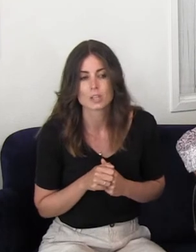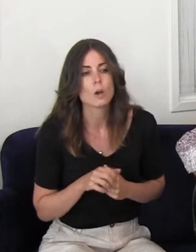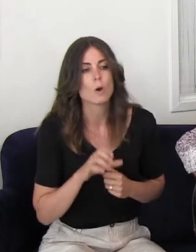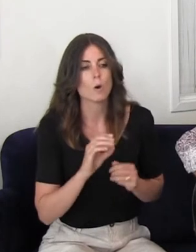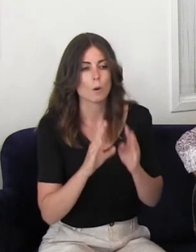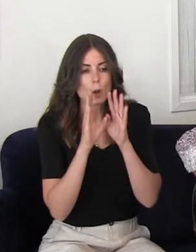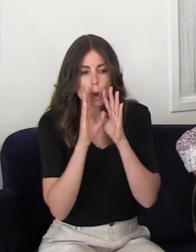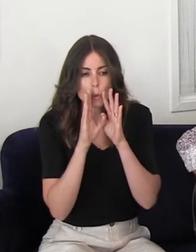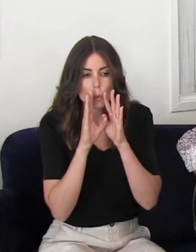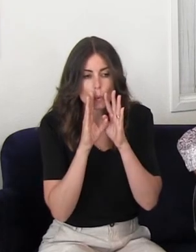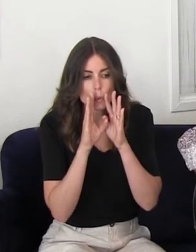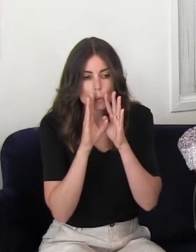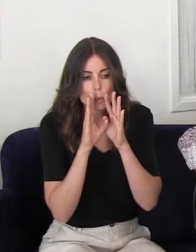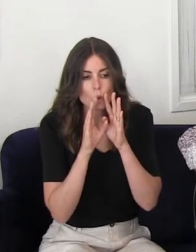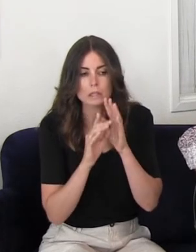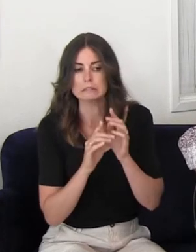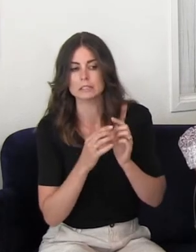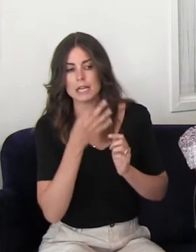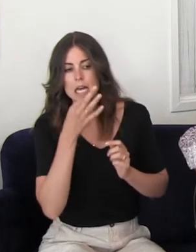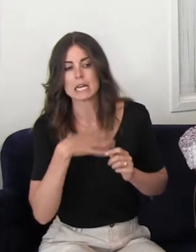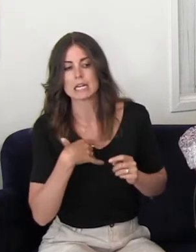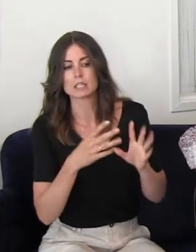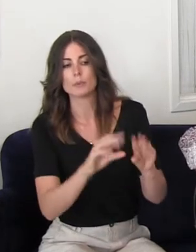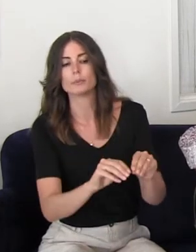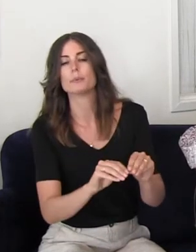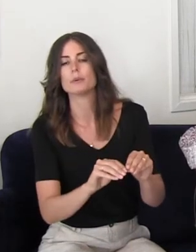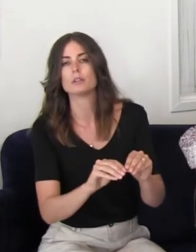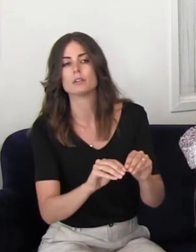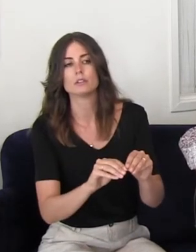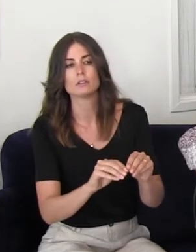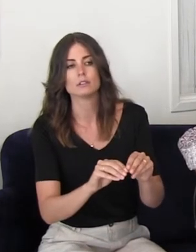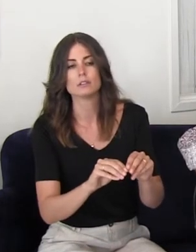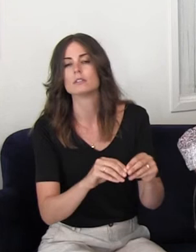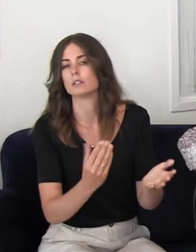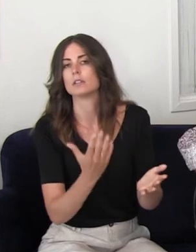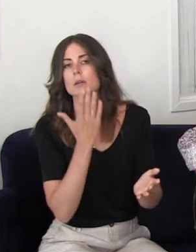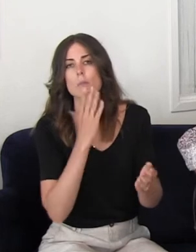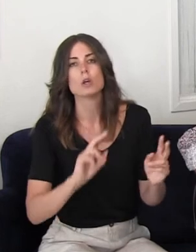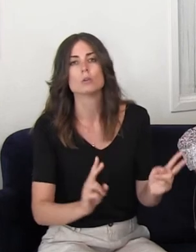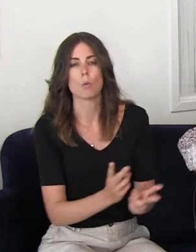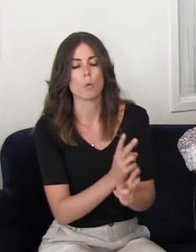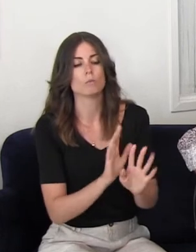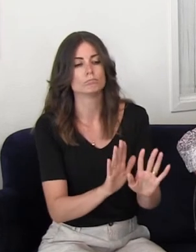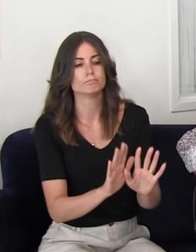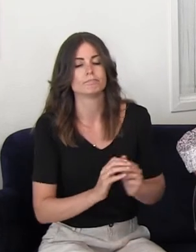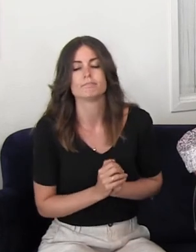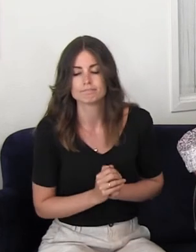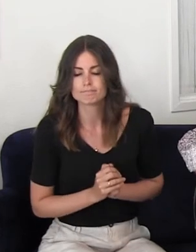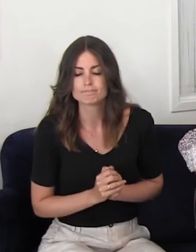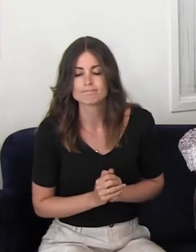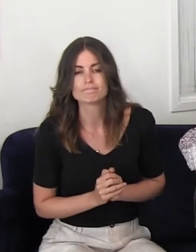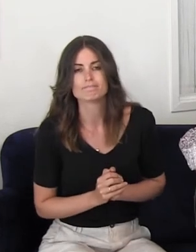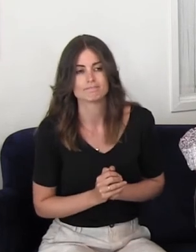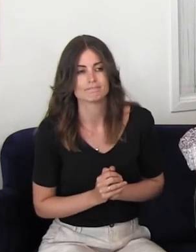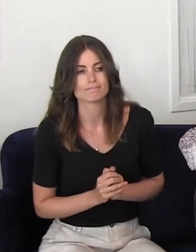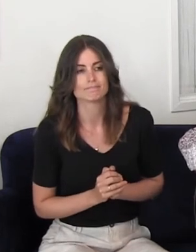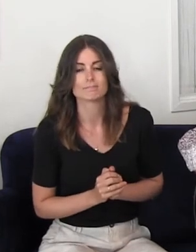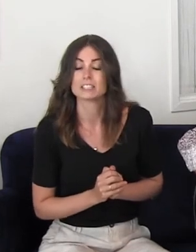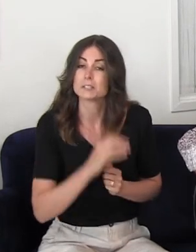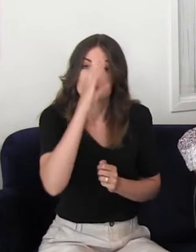Men blåser jag på elden, så är den elden död. Den får väl duga bra ändå.